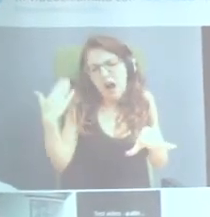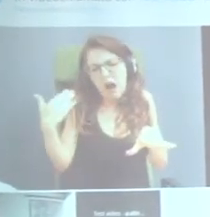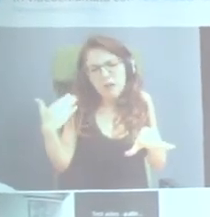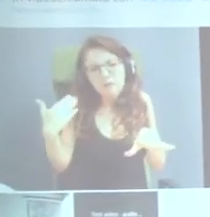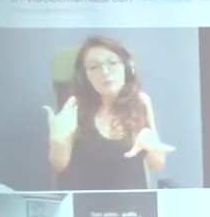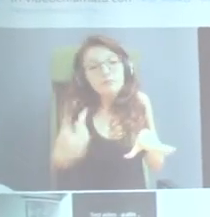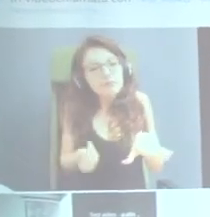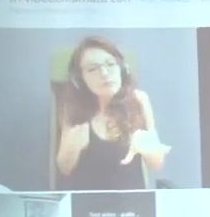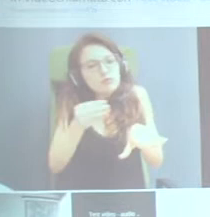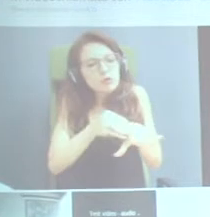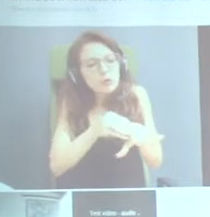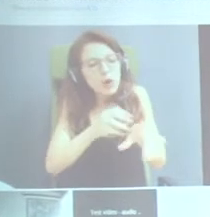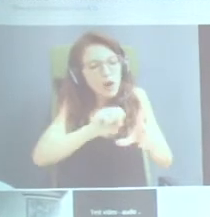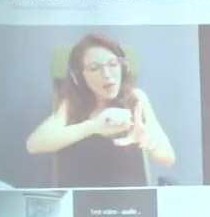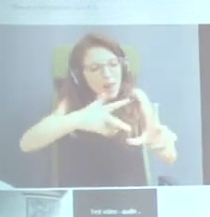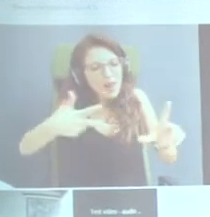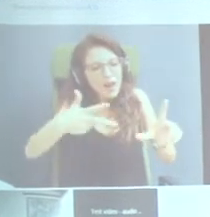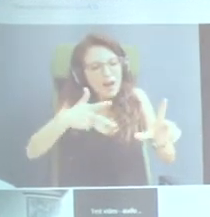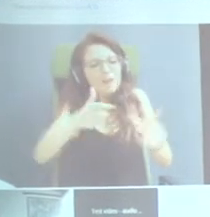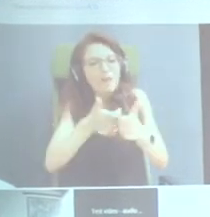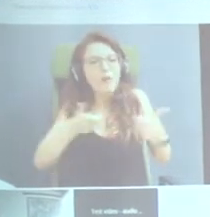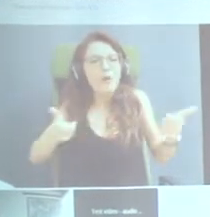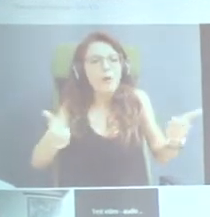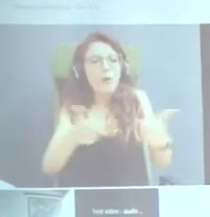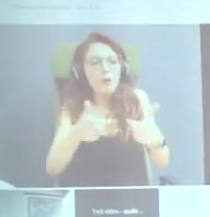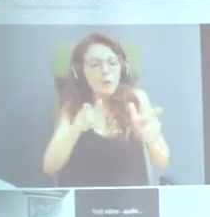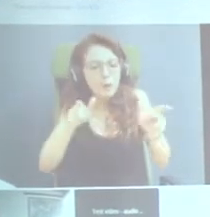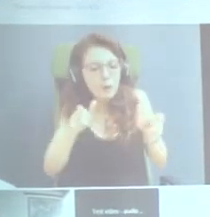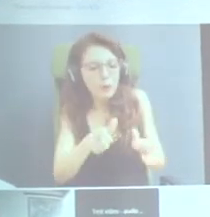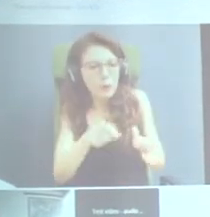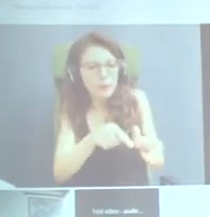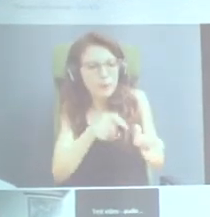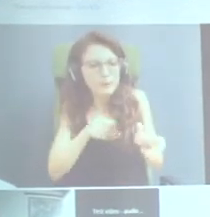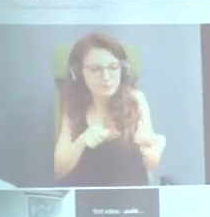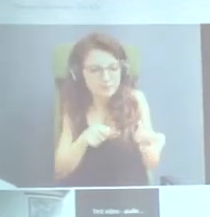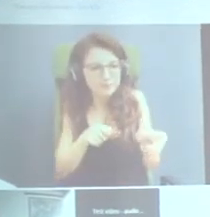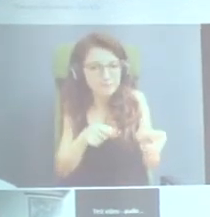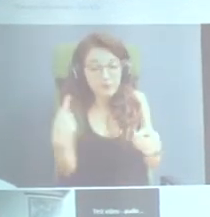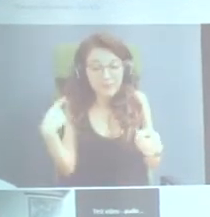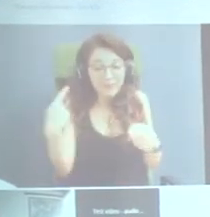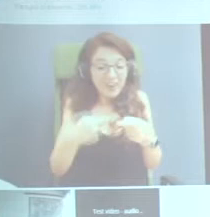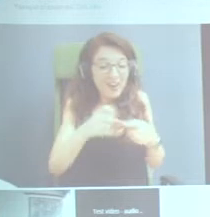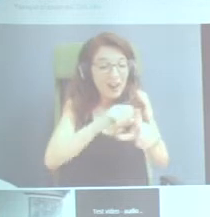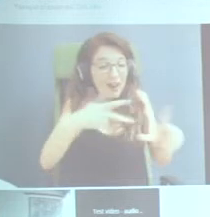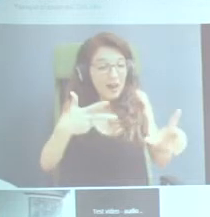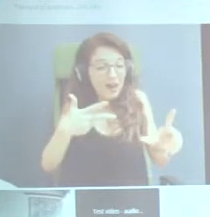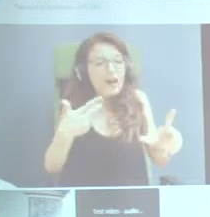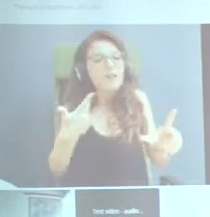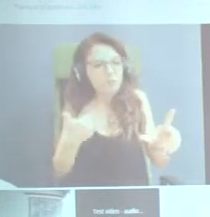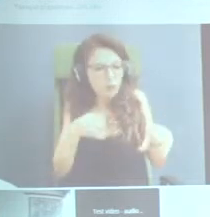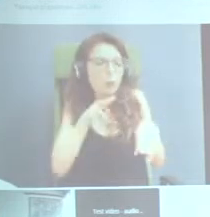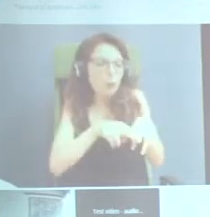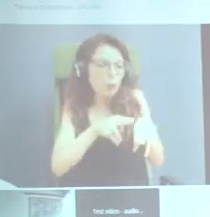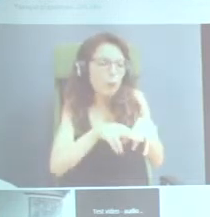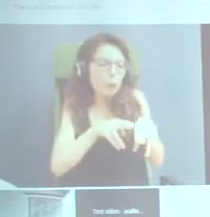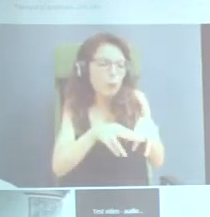for Conference. Finora Visit Live è un servizio che è stato utilizzato